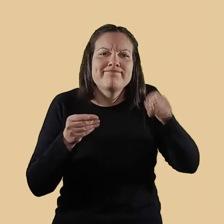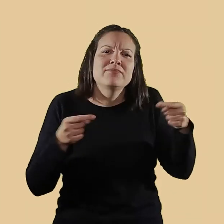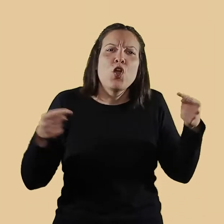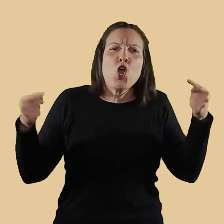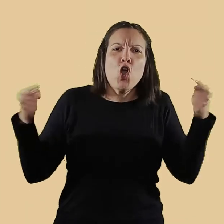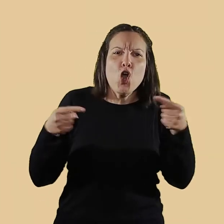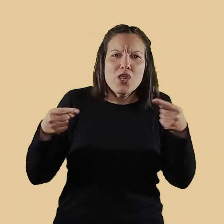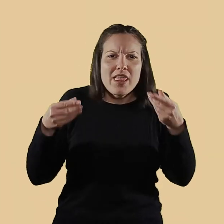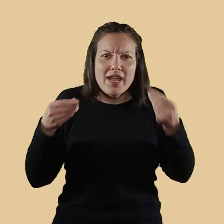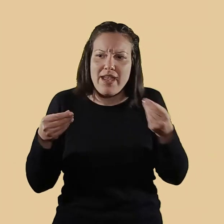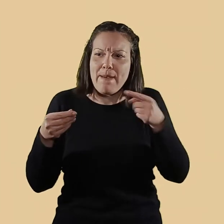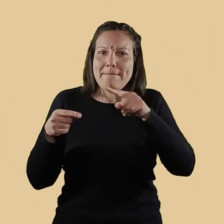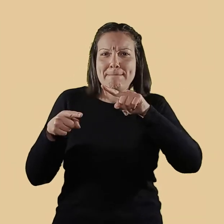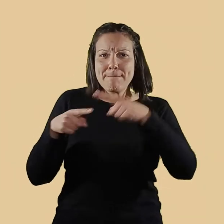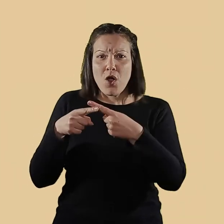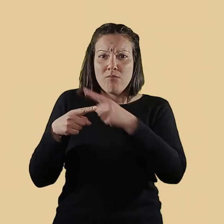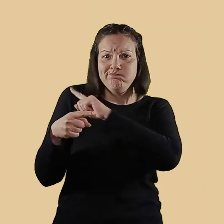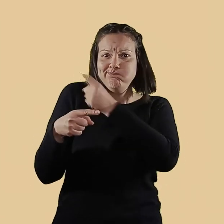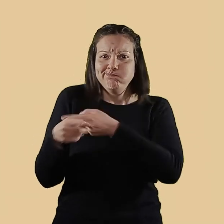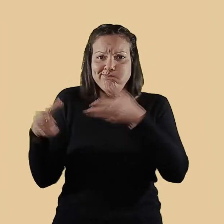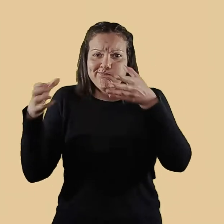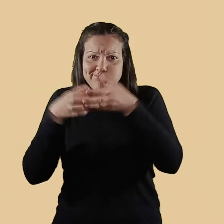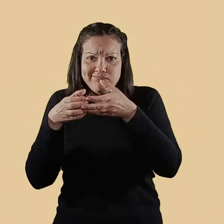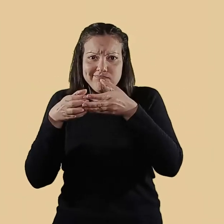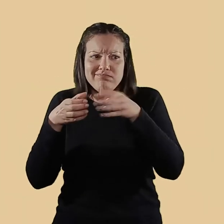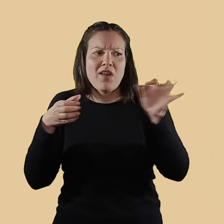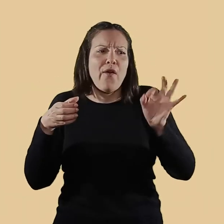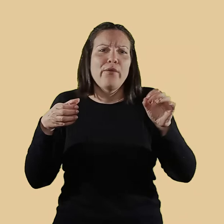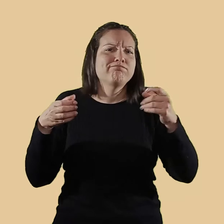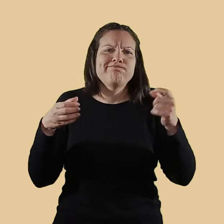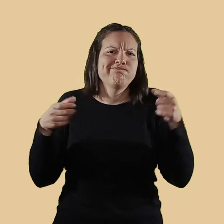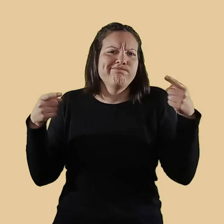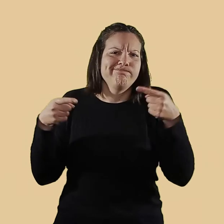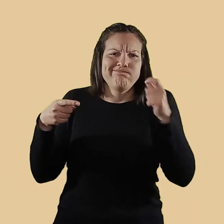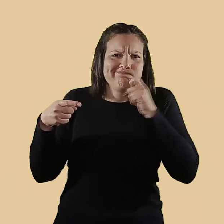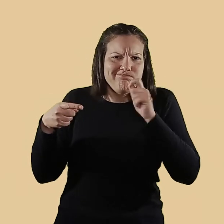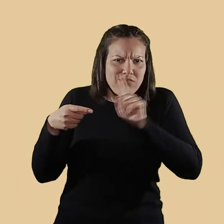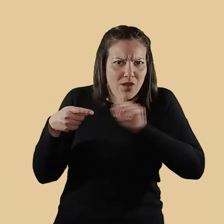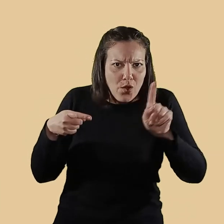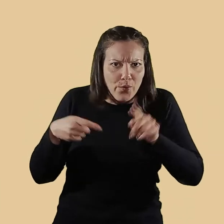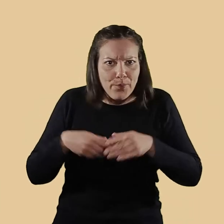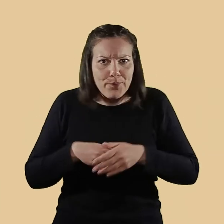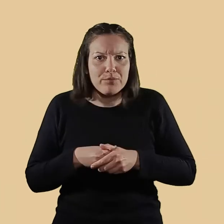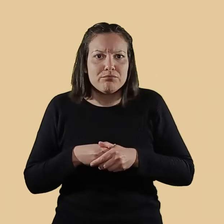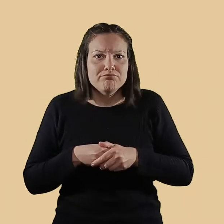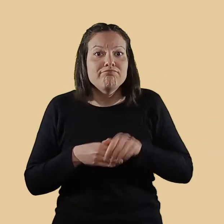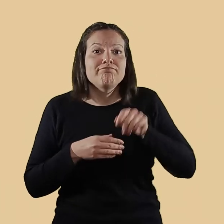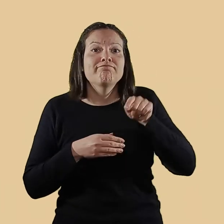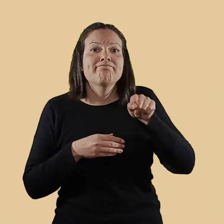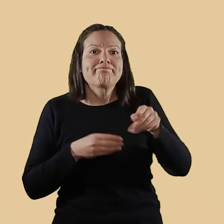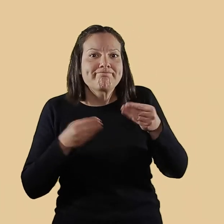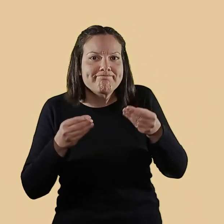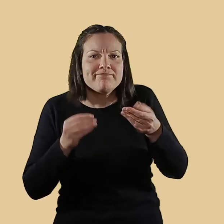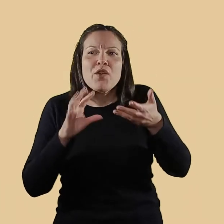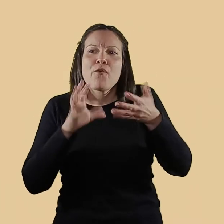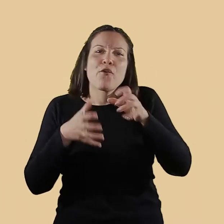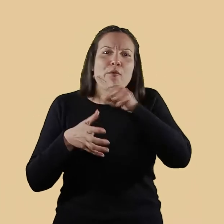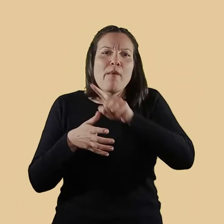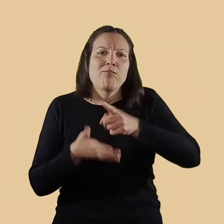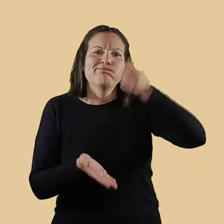oposición política o no acordara con el gobierno de ese momento, bajo una política de